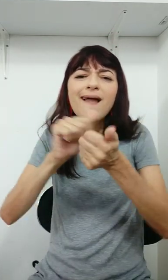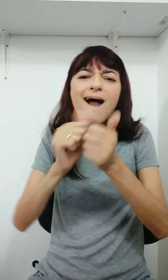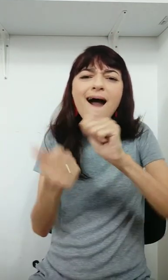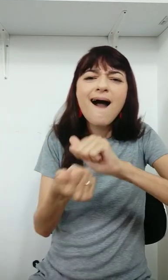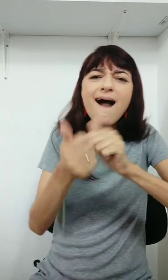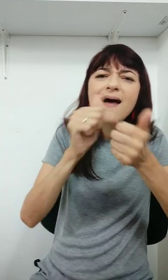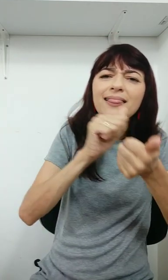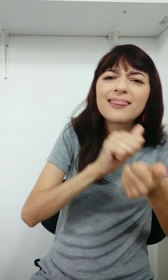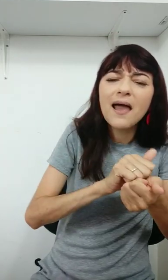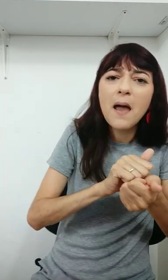têm.